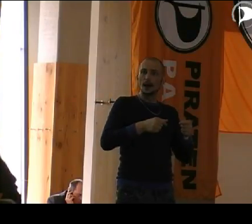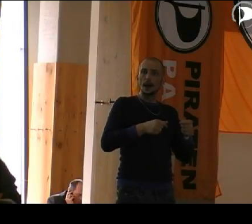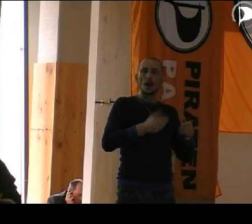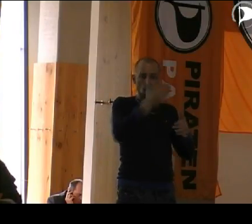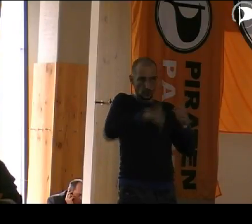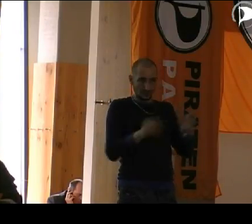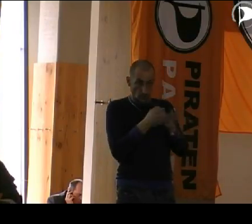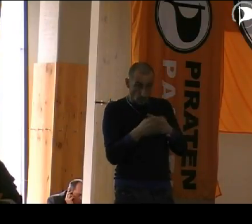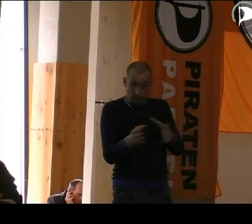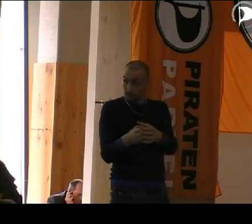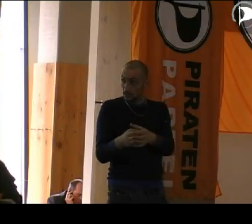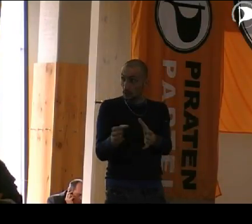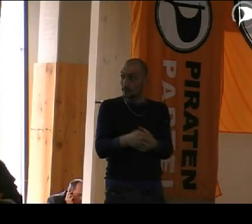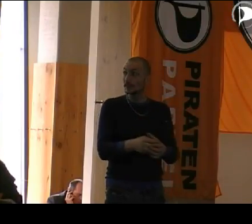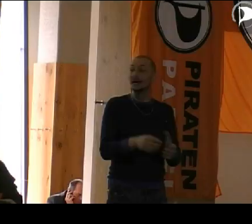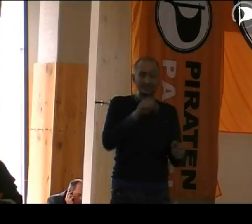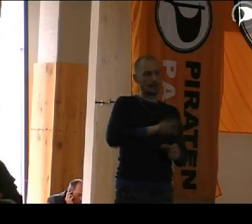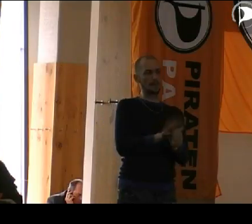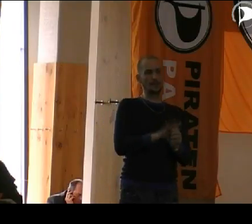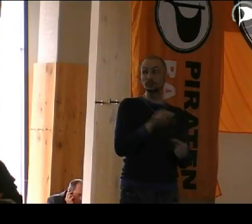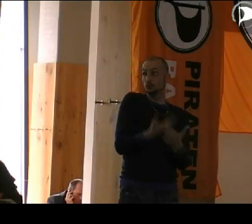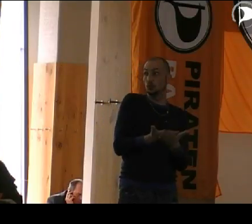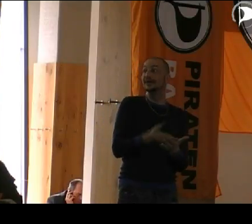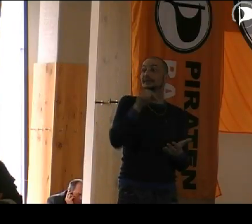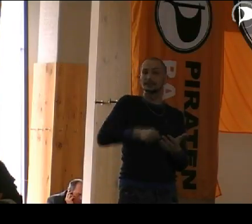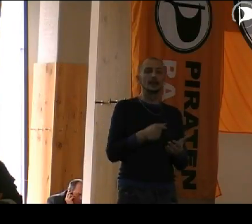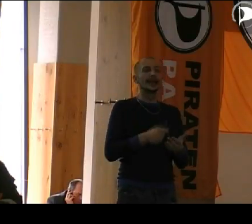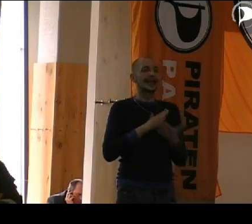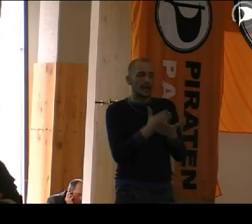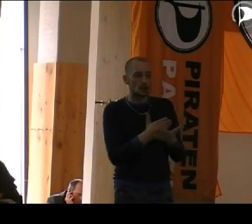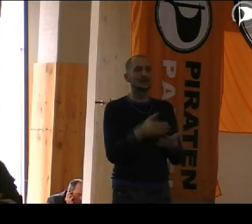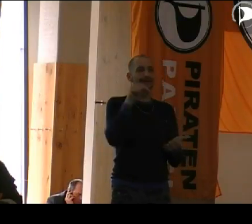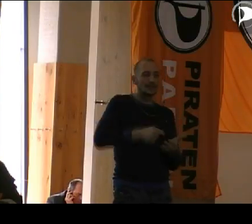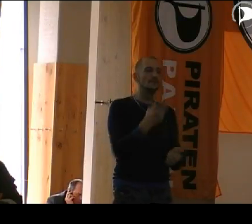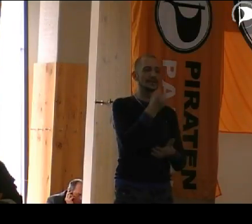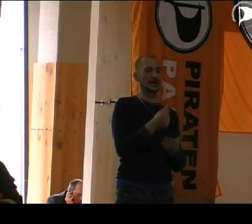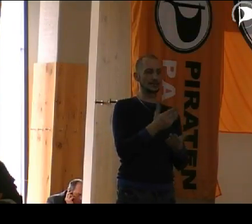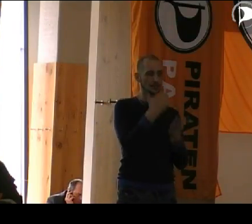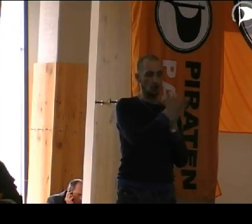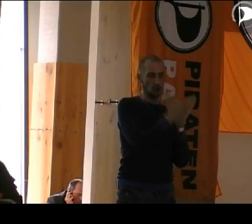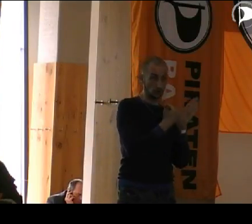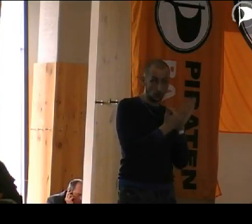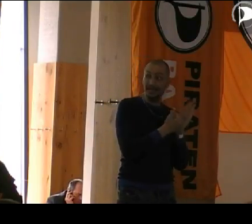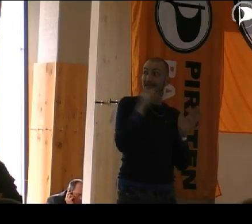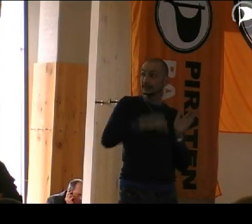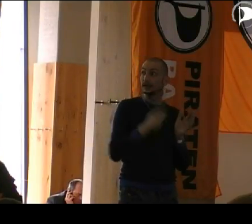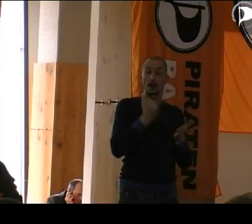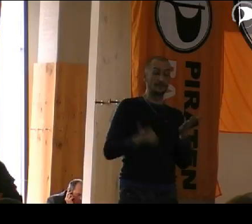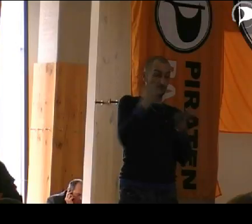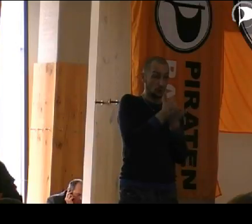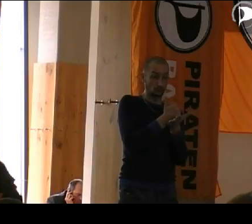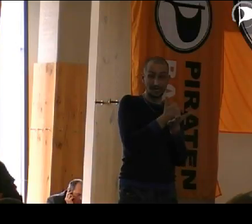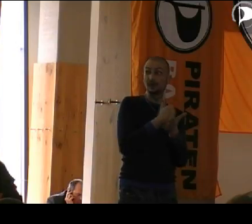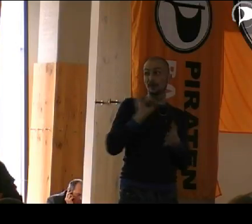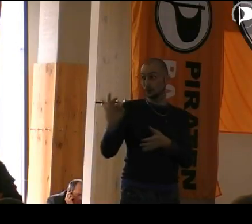so lassen was wir regeln müssen ist dass wir das land in ordnung denn ich möchte das den vorständen eigentlich das paar das entscheiden zu müssen in unseren ein